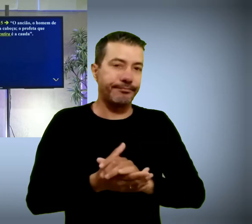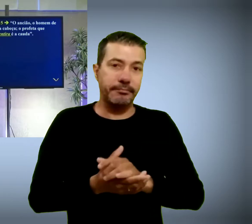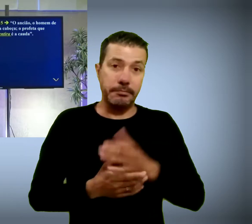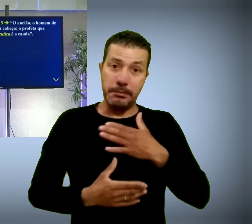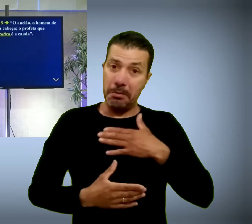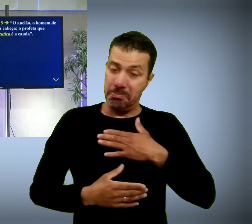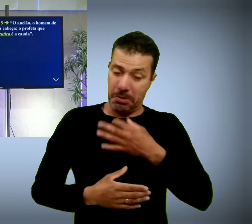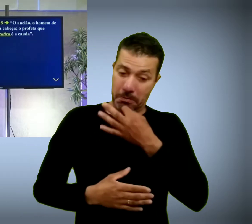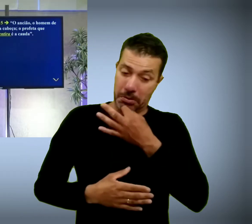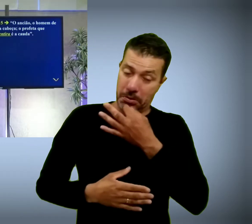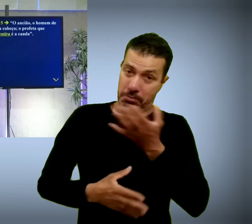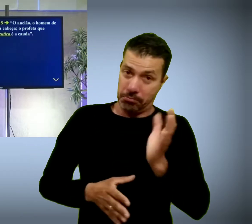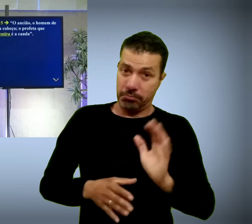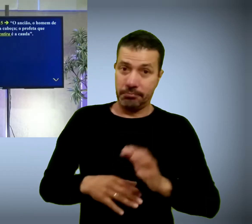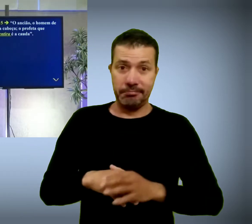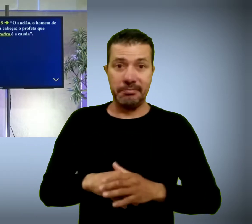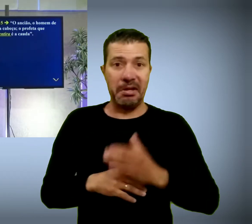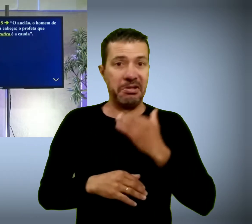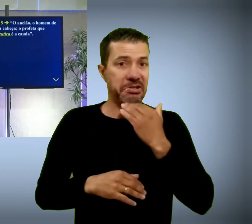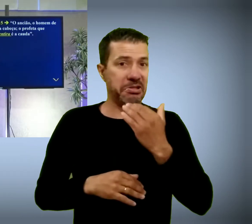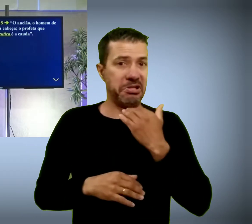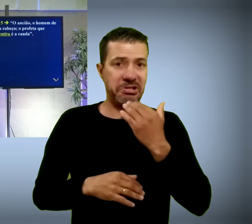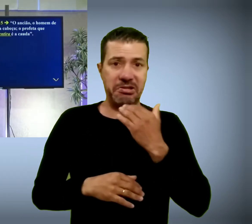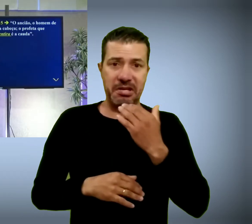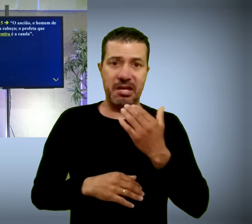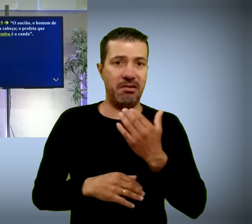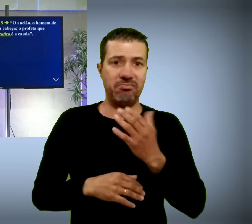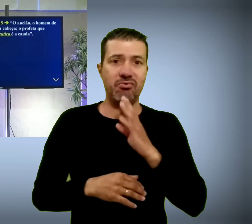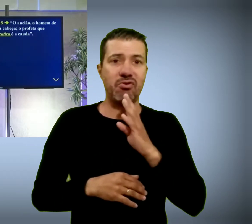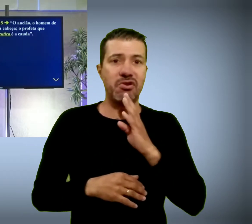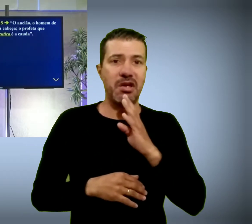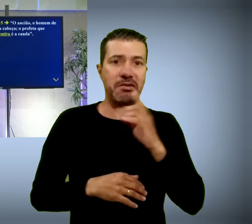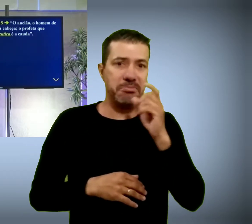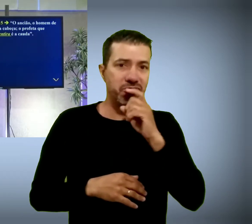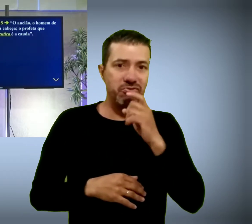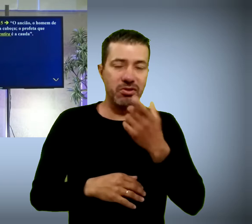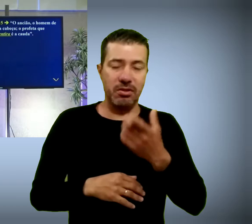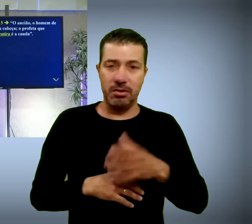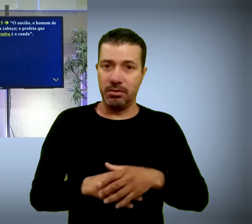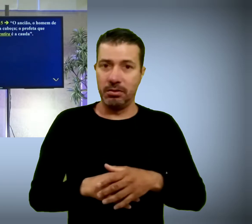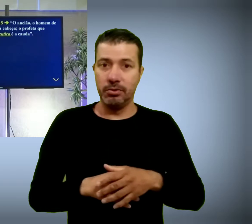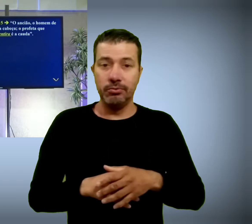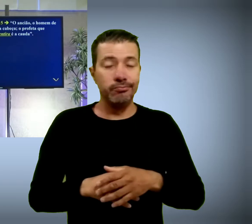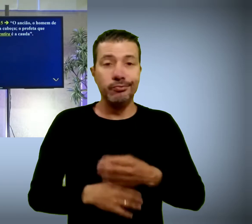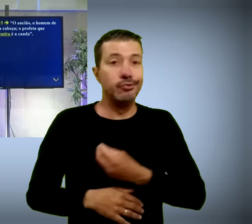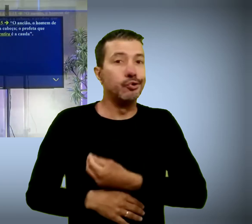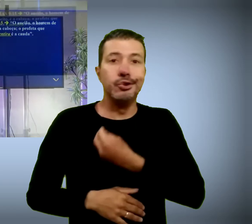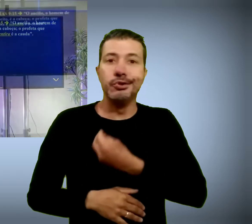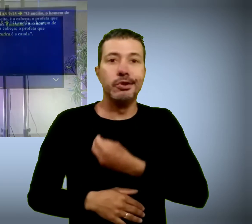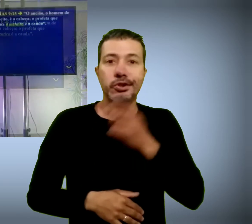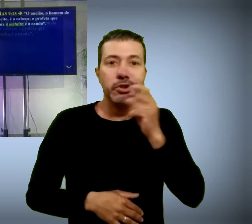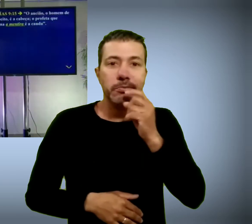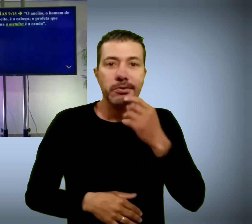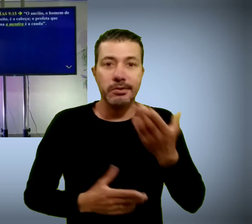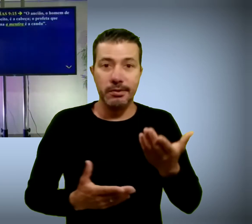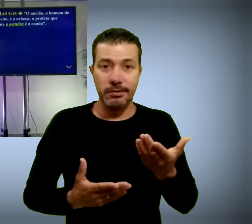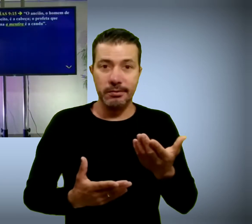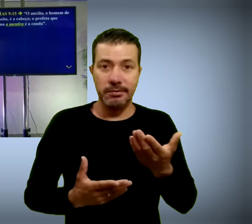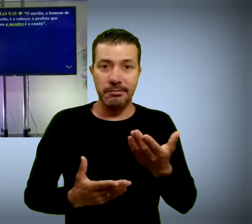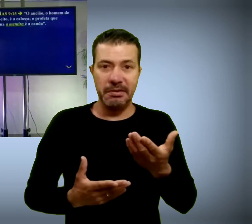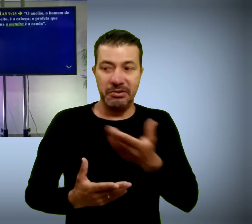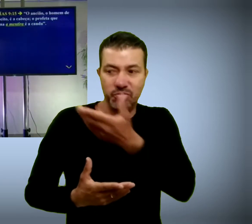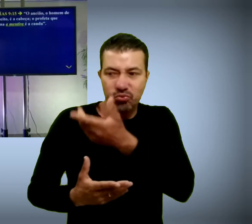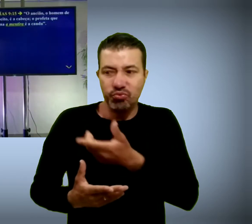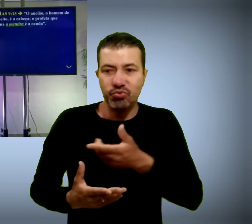na minha opinião. Ninguém conhecia a mentira. A mentira não existia. Ainda mais vinda